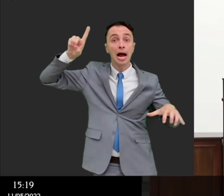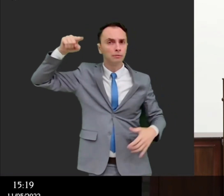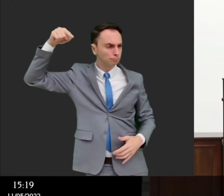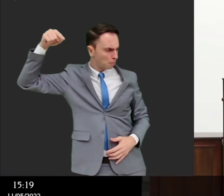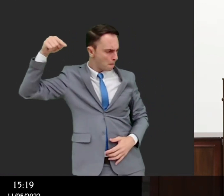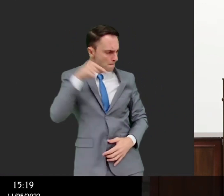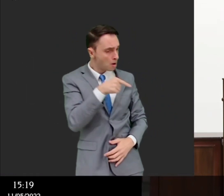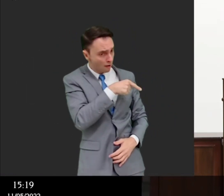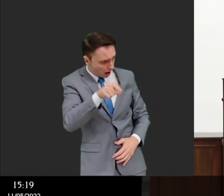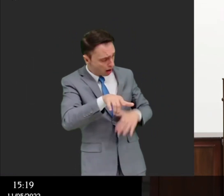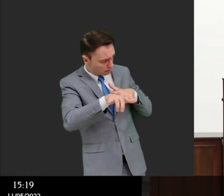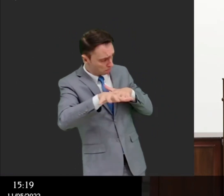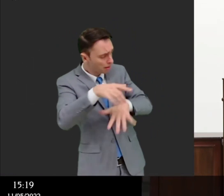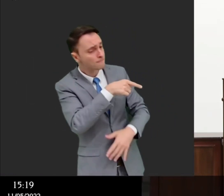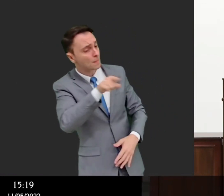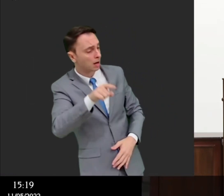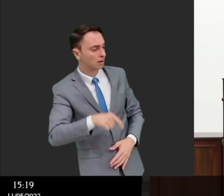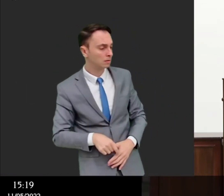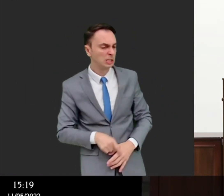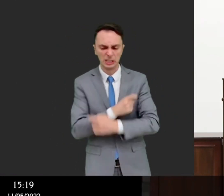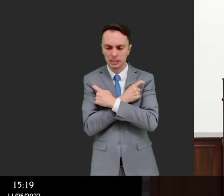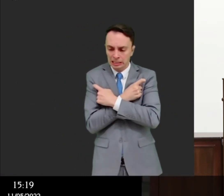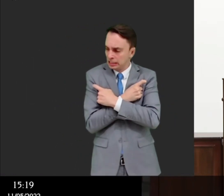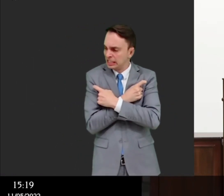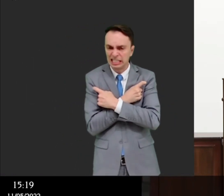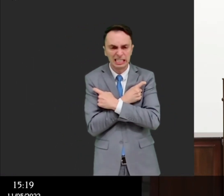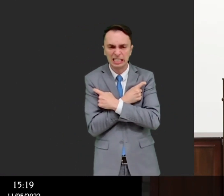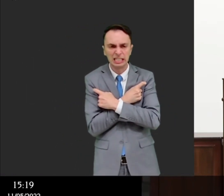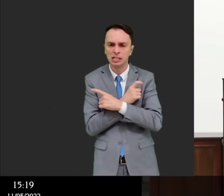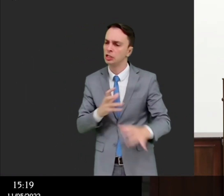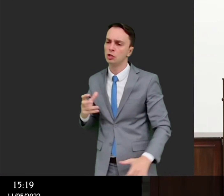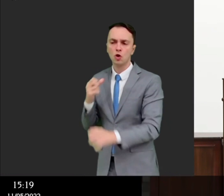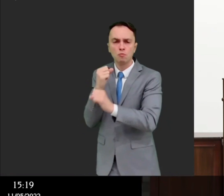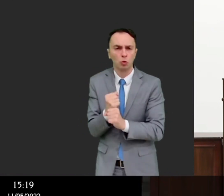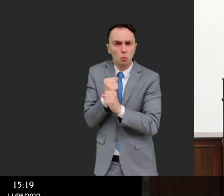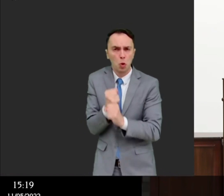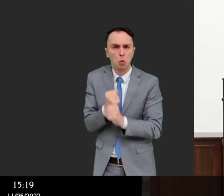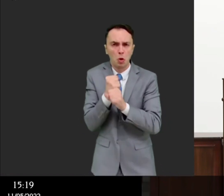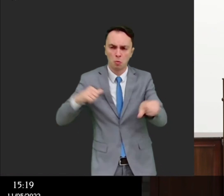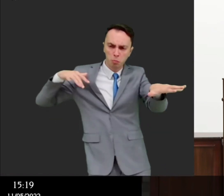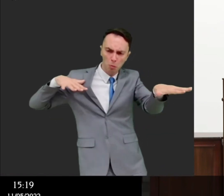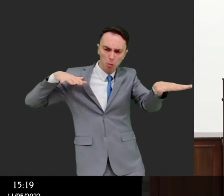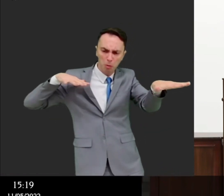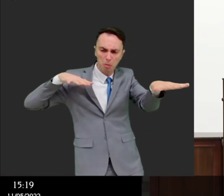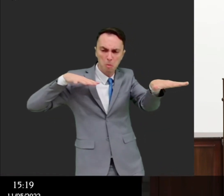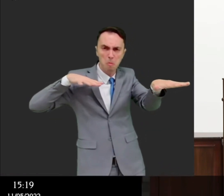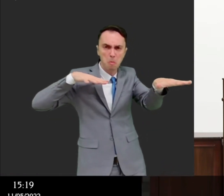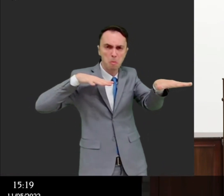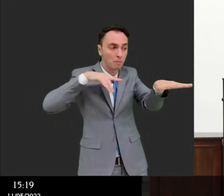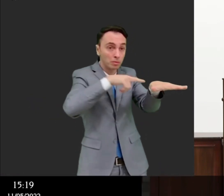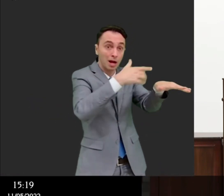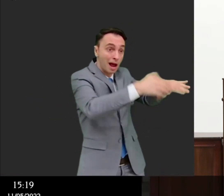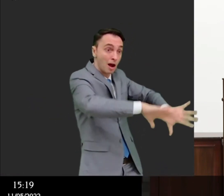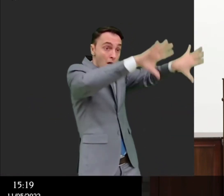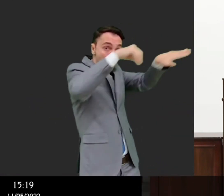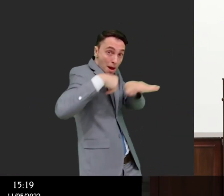ele. Levou uma lambada e veio água de todo lado, eles morreram. Deus foi glorificado.